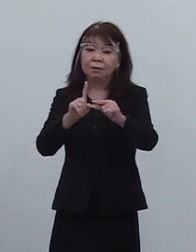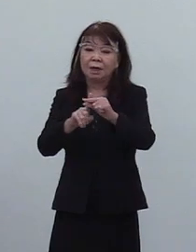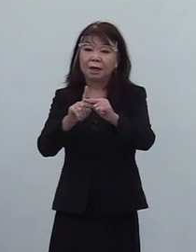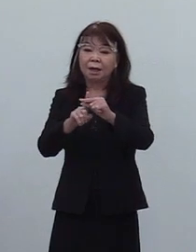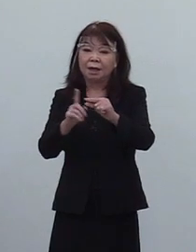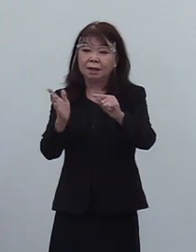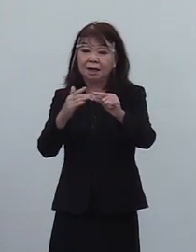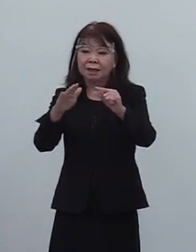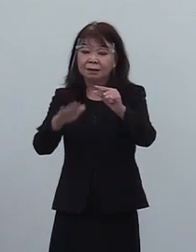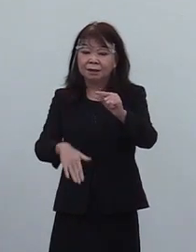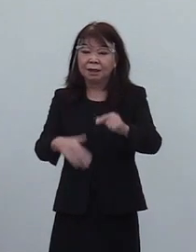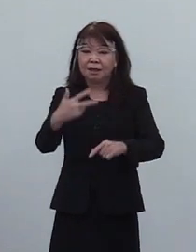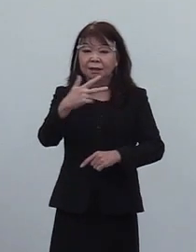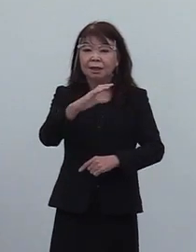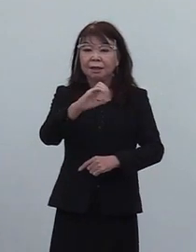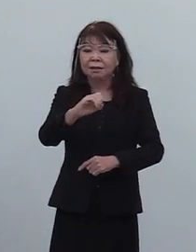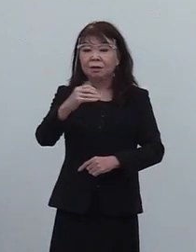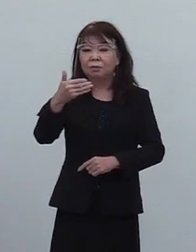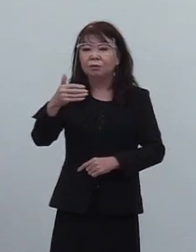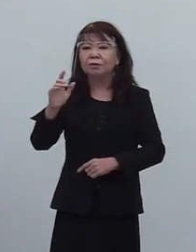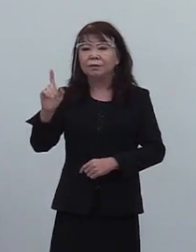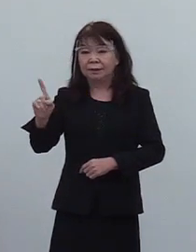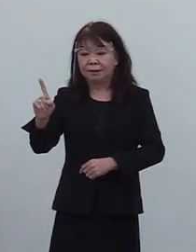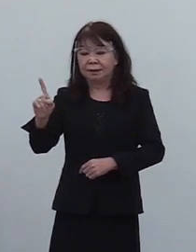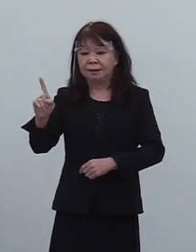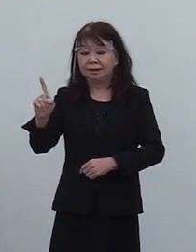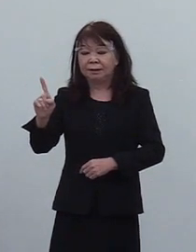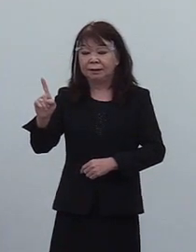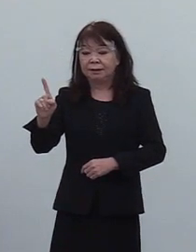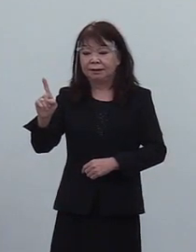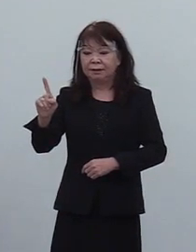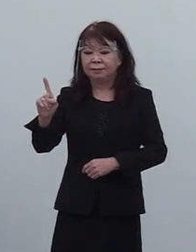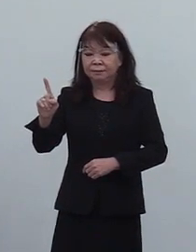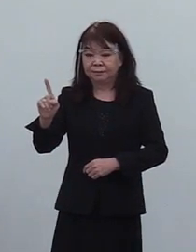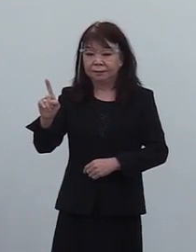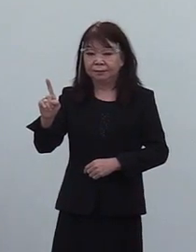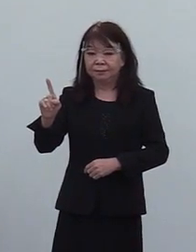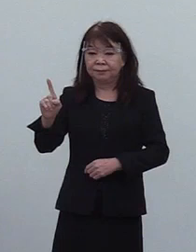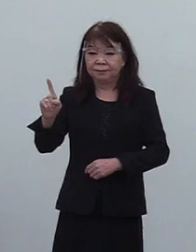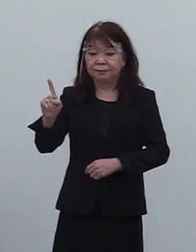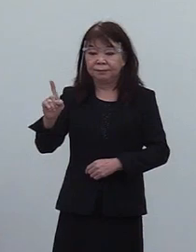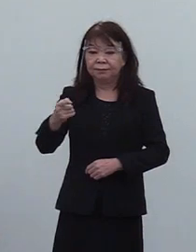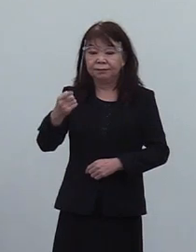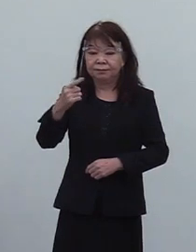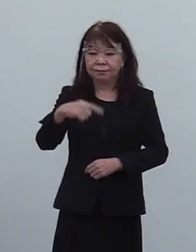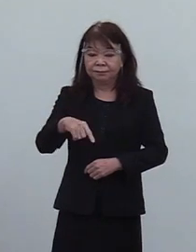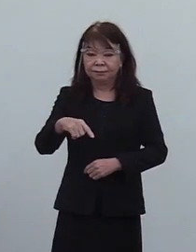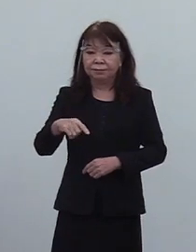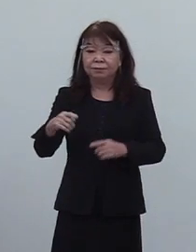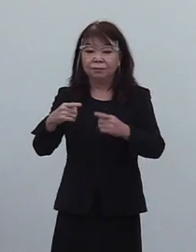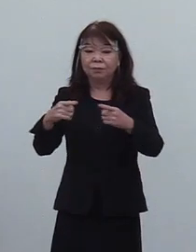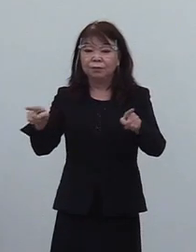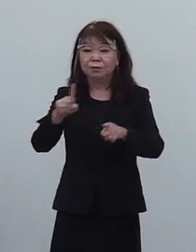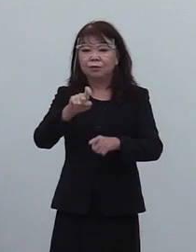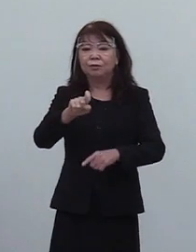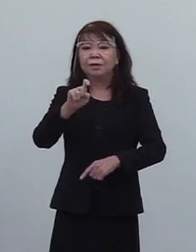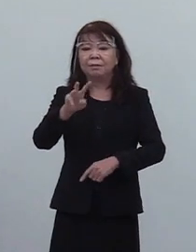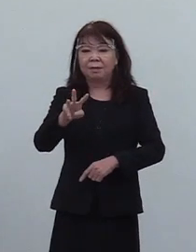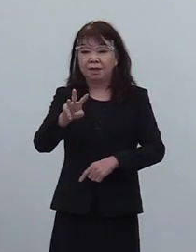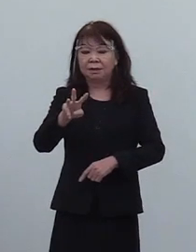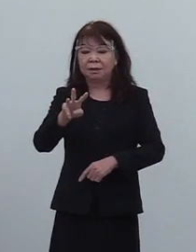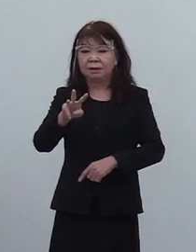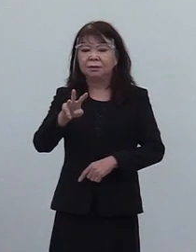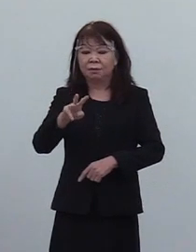やや下7091番、それから次の13ページに入りまして